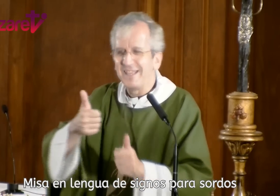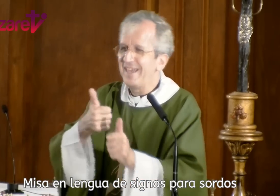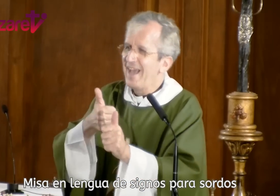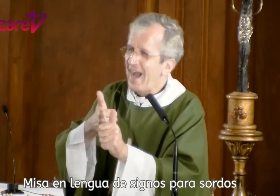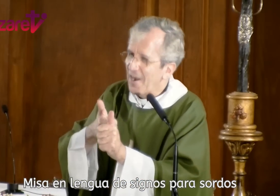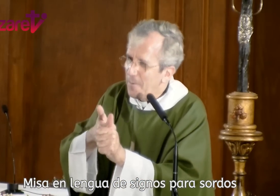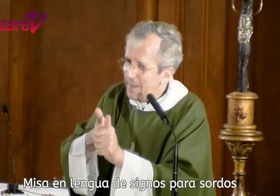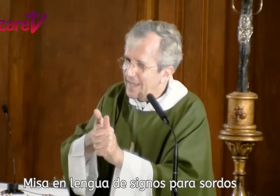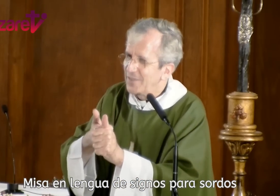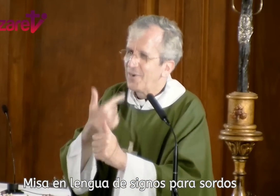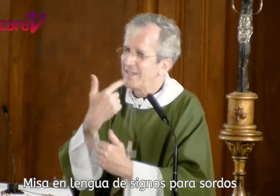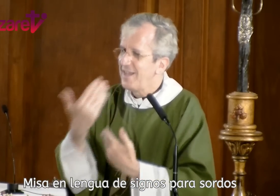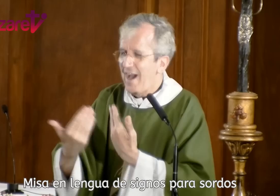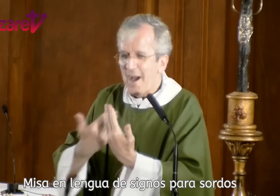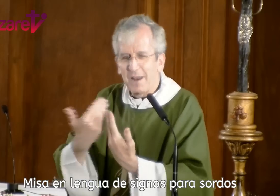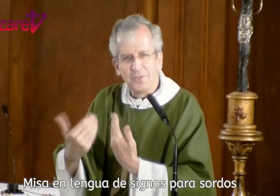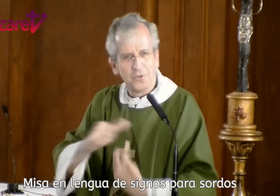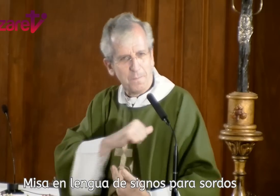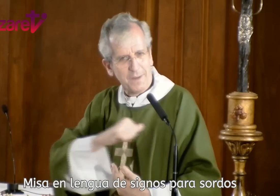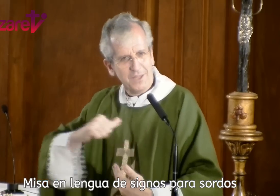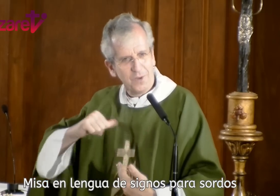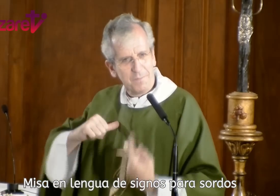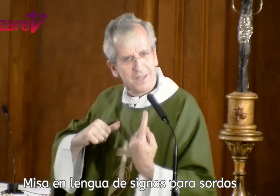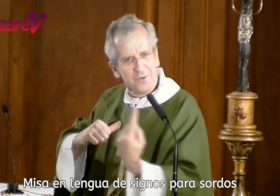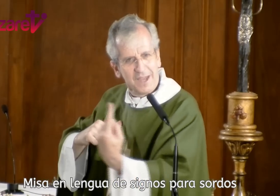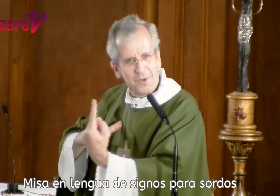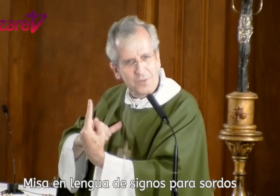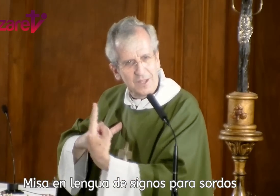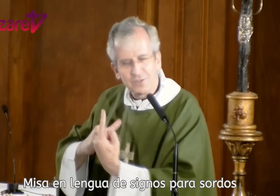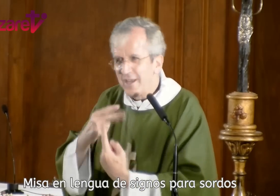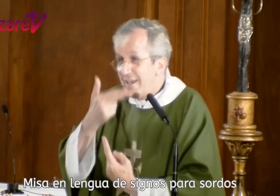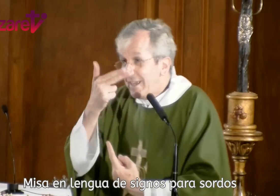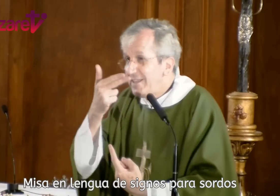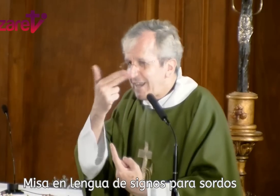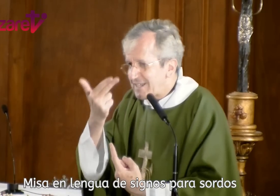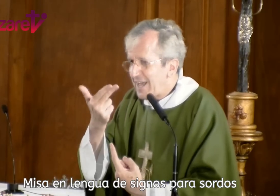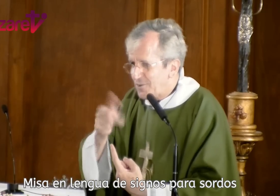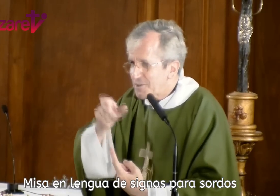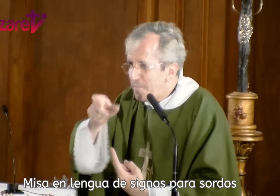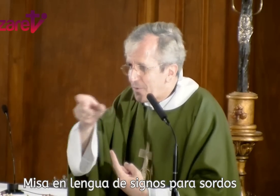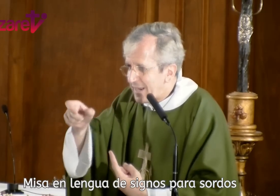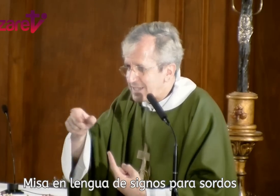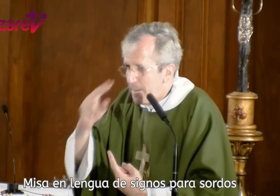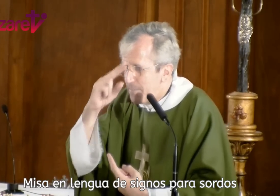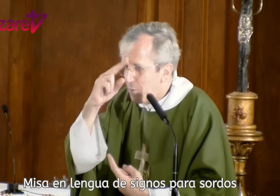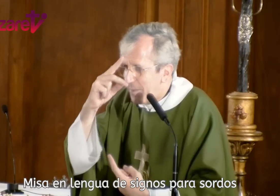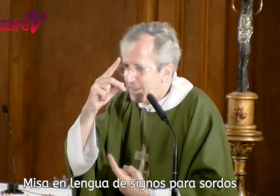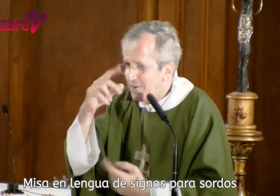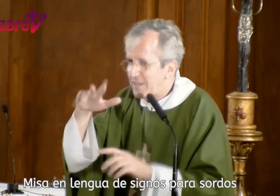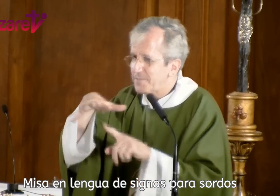gente, acompañándoles, hablando particularmente con cada uno de ellos, interesados por las preocupaciones, por